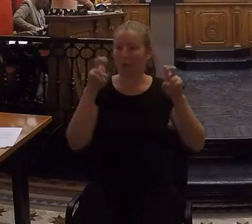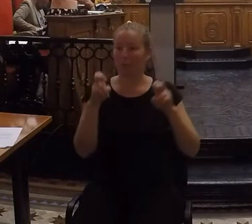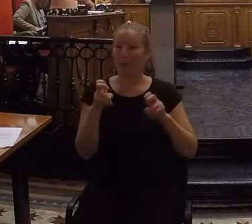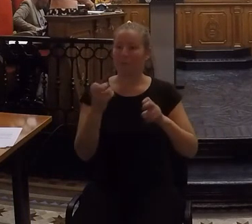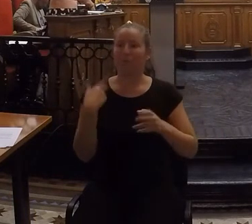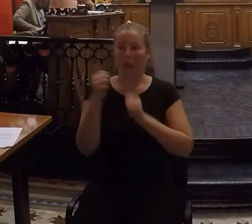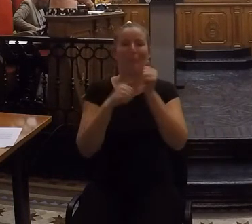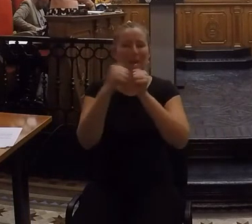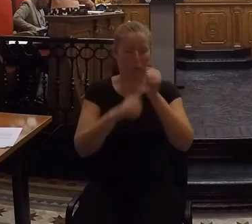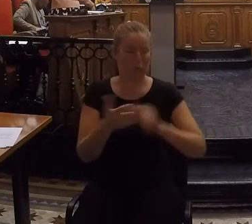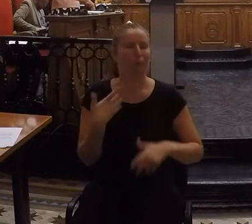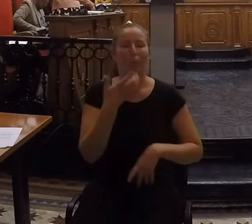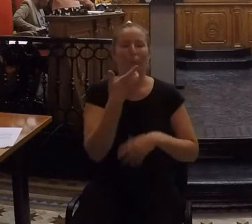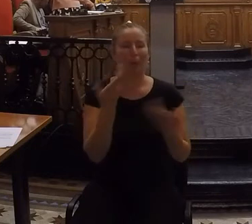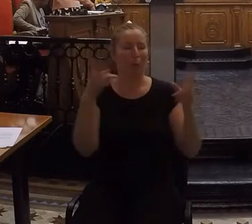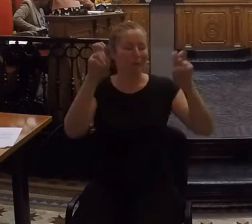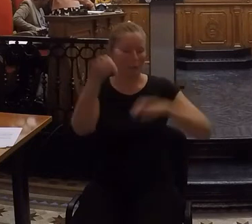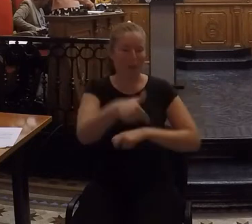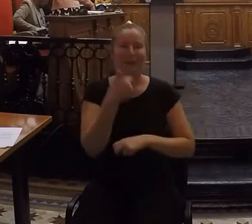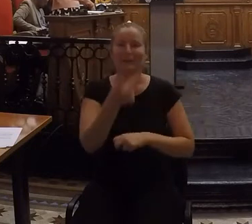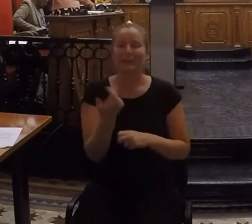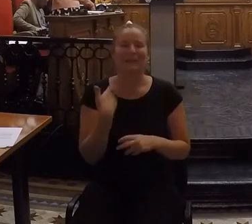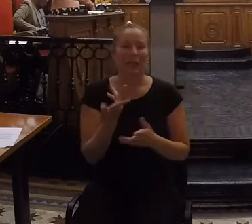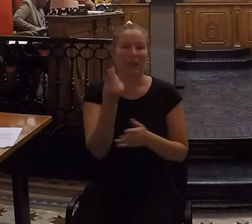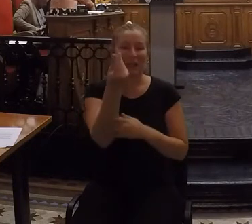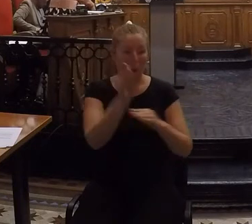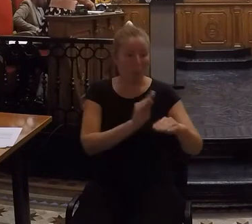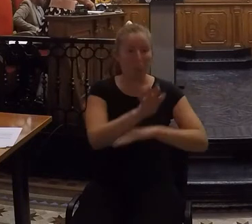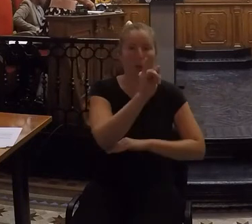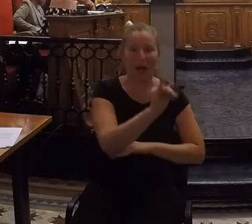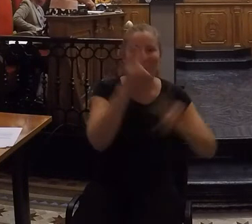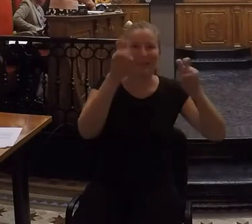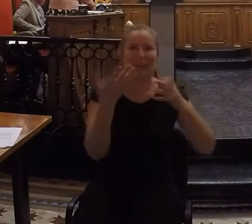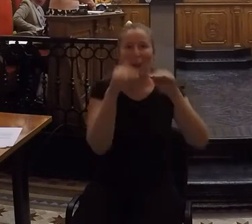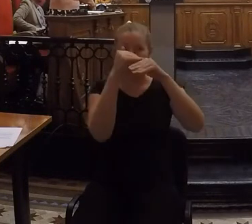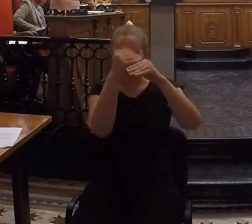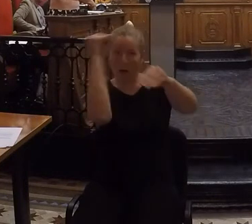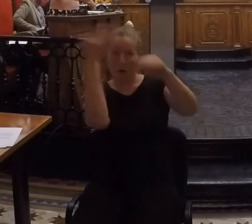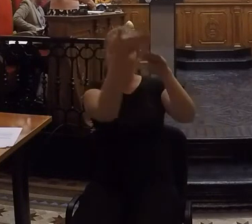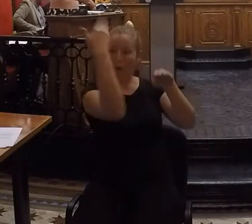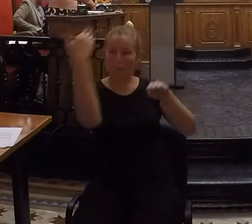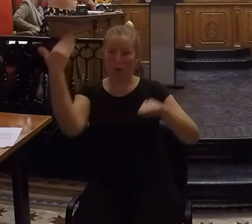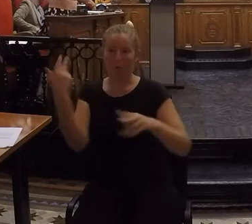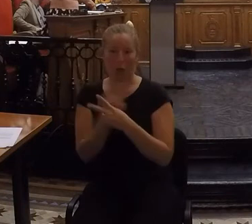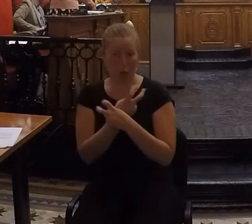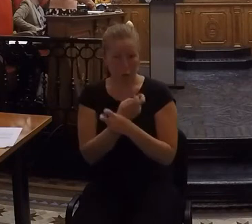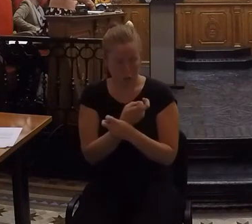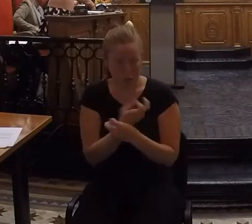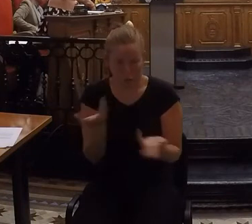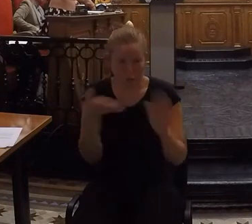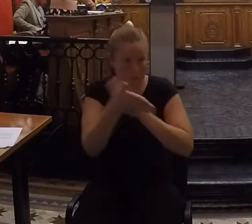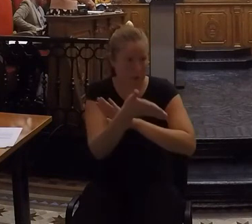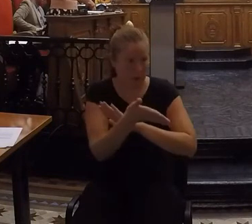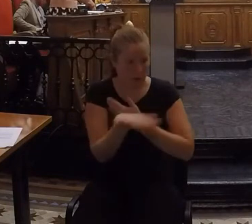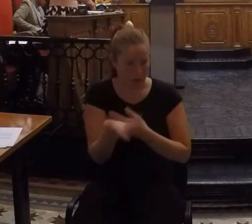ya se han dedicado 18.000 euros de retirada de amianto. Es que no hay que poner retirada de amianto literalmente, o a lo mejor